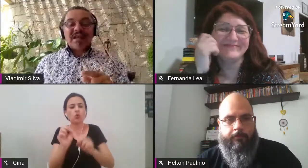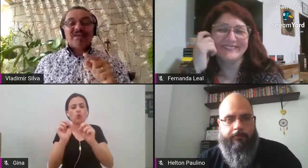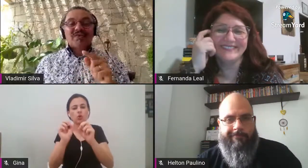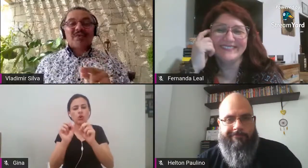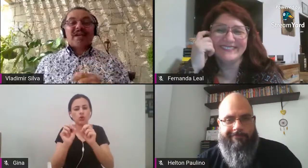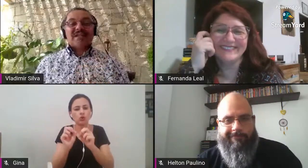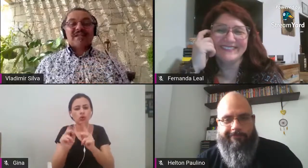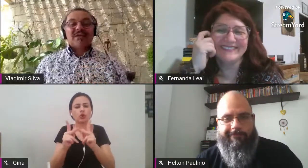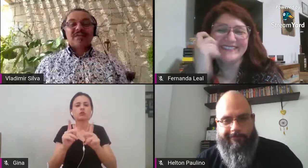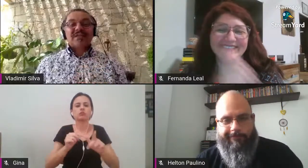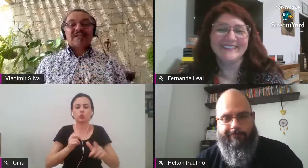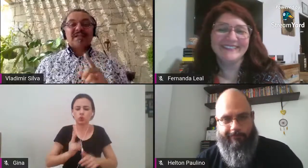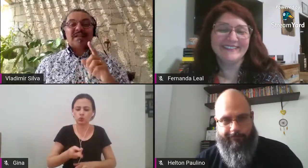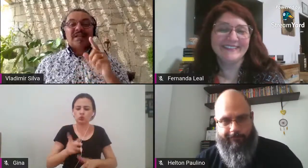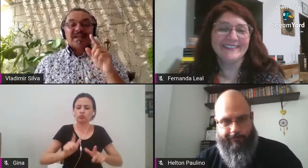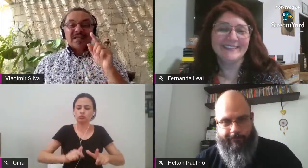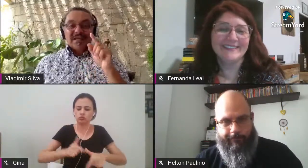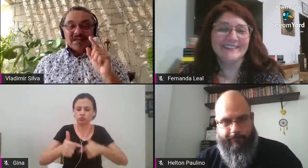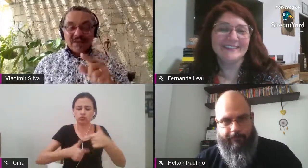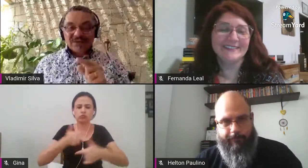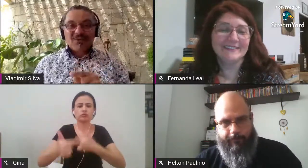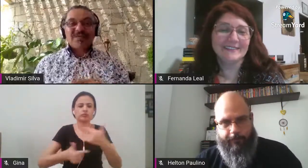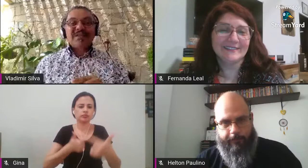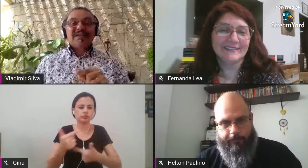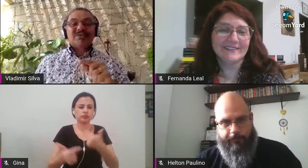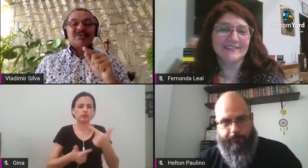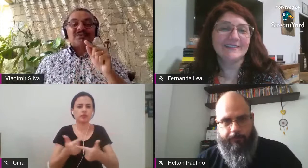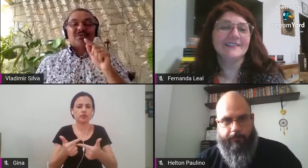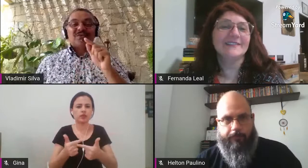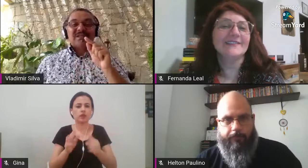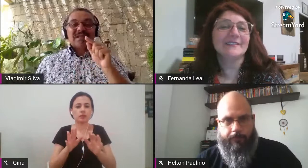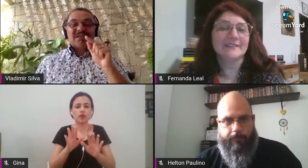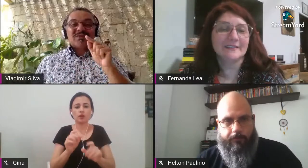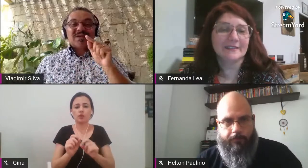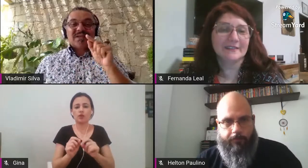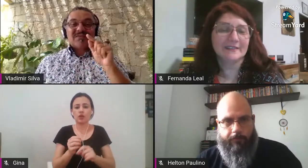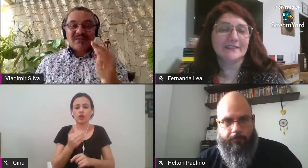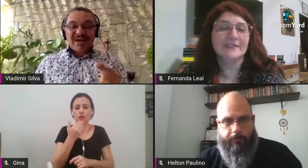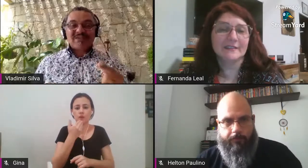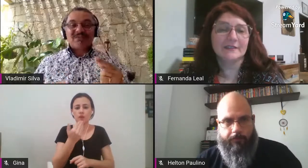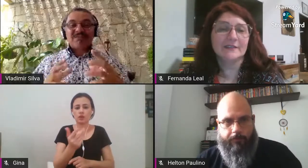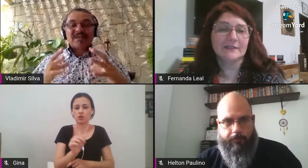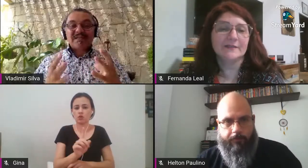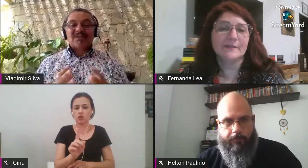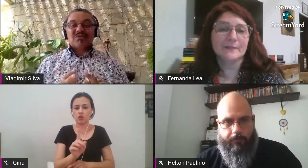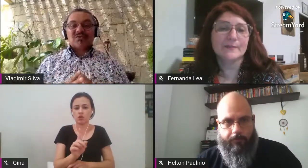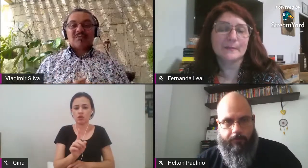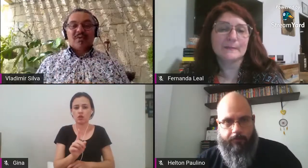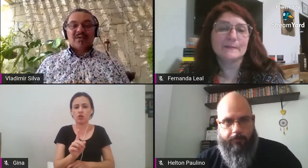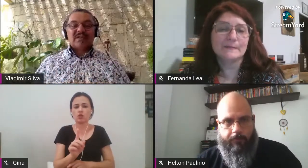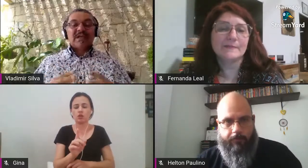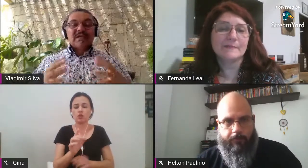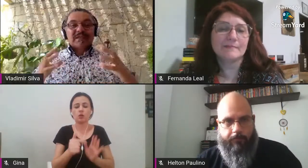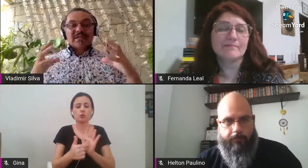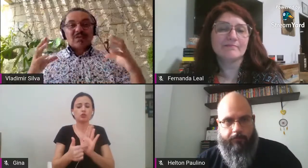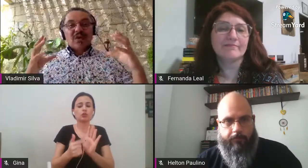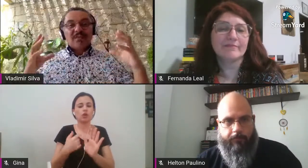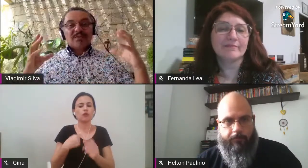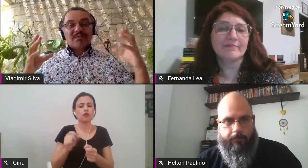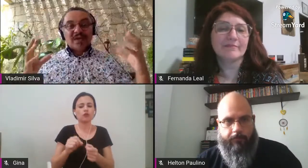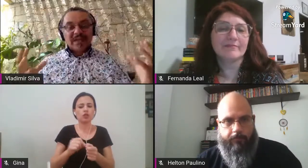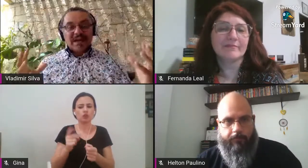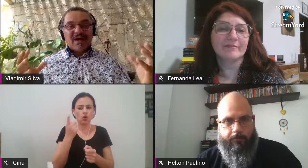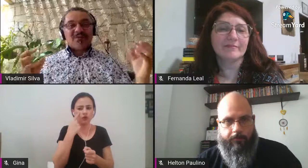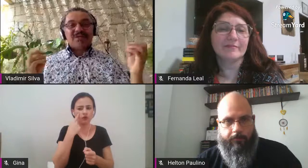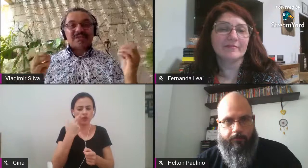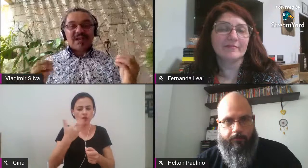gente tem toda a razão de dizer, não estou pedindo, estou dizendo que faço e preciso do suporte, seja no